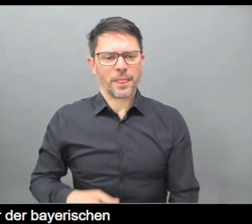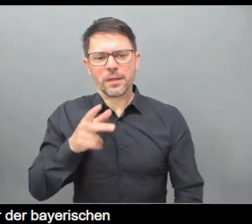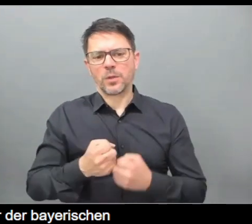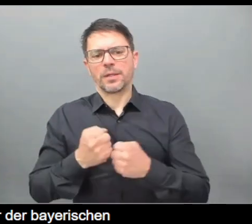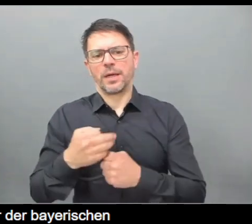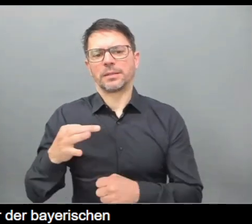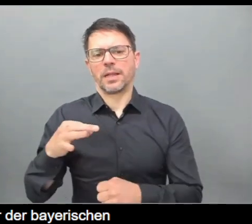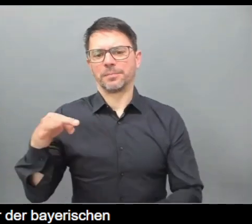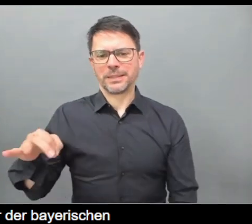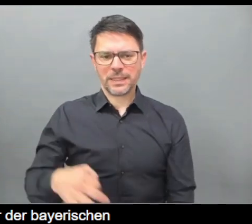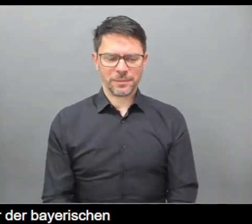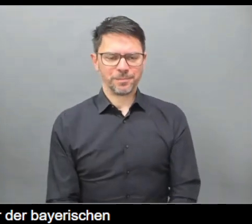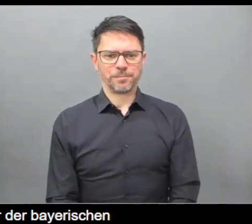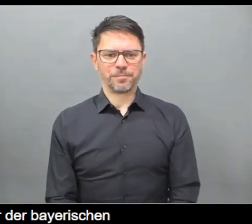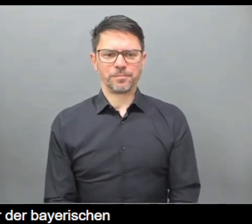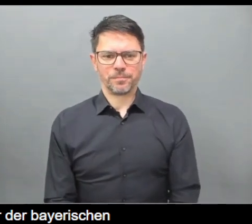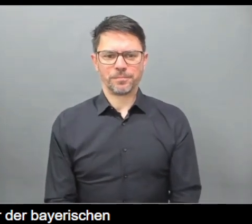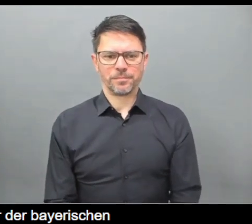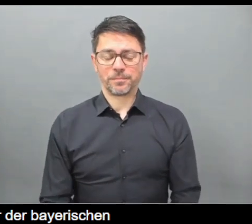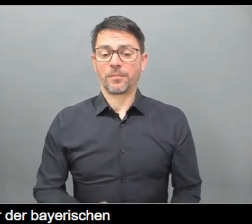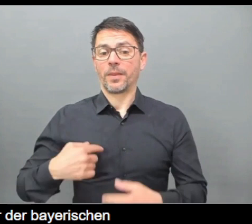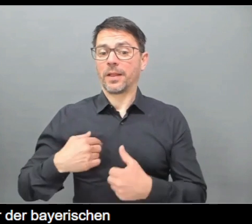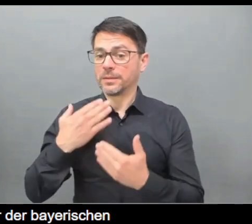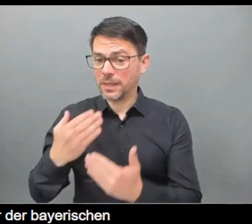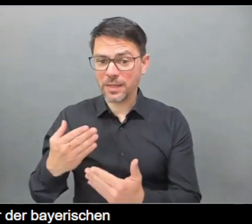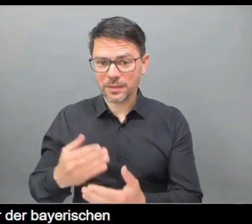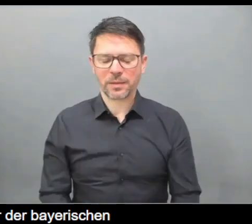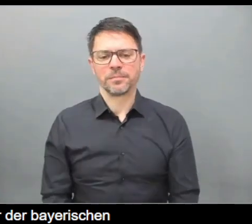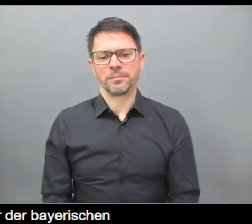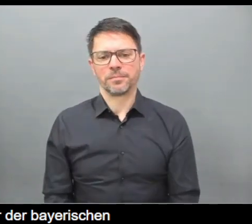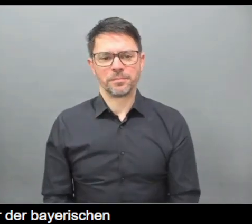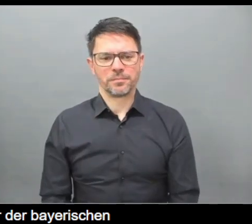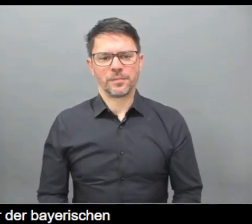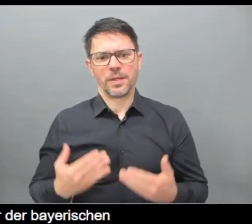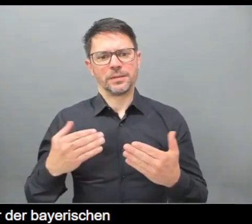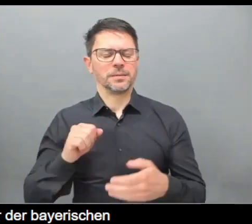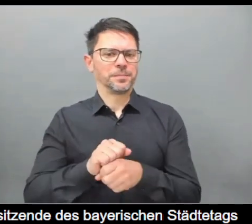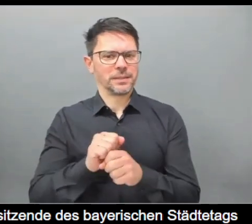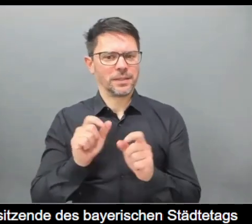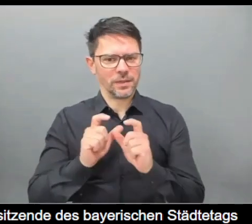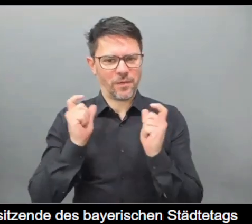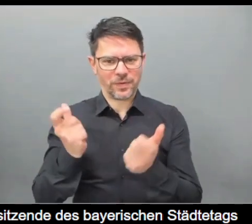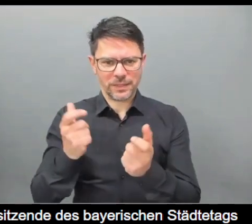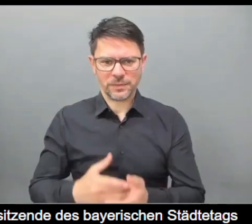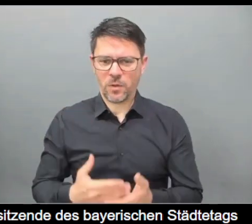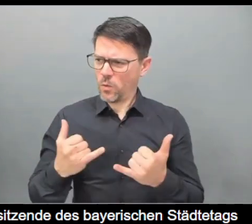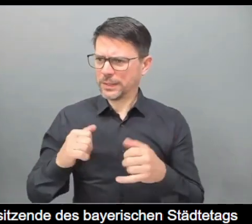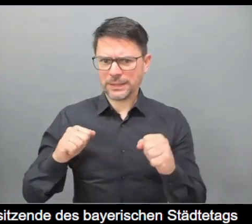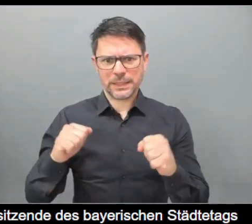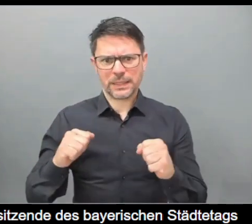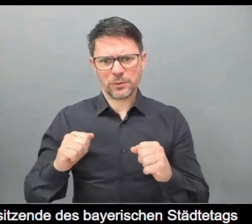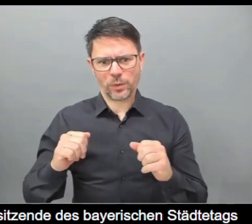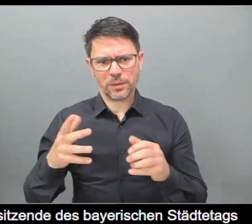Zunächst einmal wünsche ich Ihnen allen einen schönen Valentinstag, Happy Valentine, der ja heute ist und deshalb